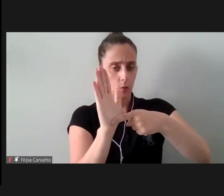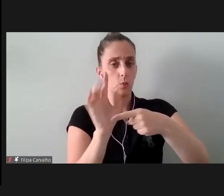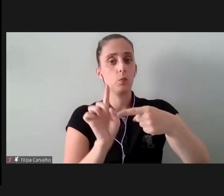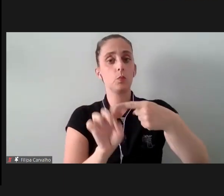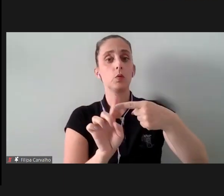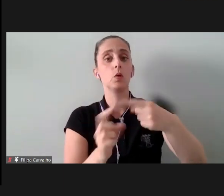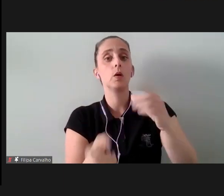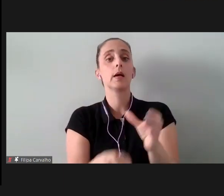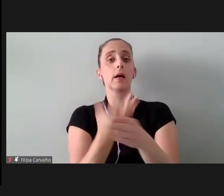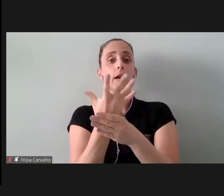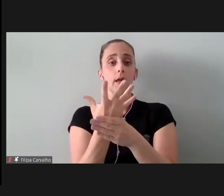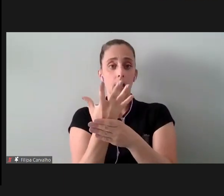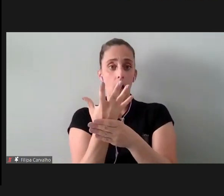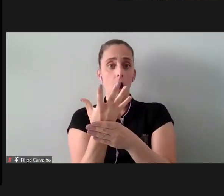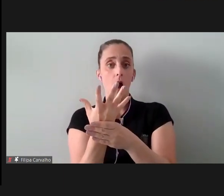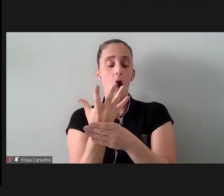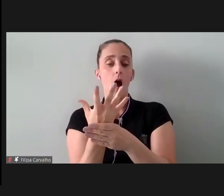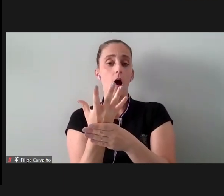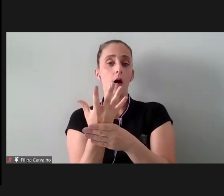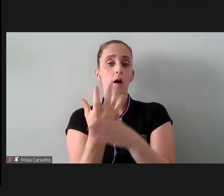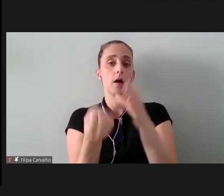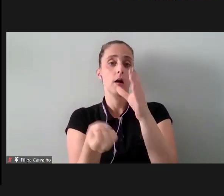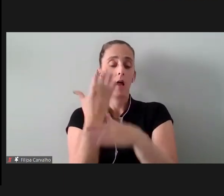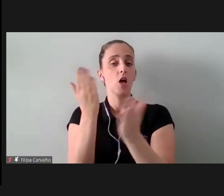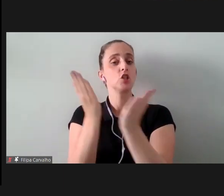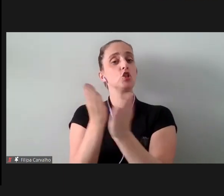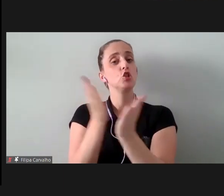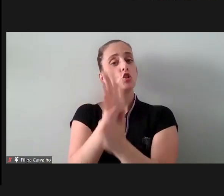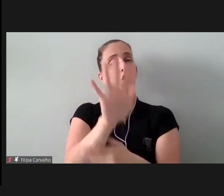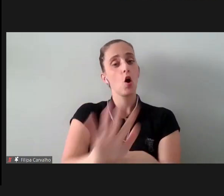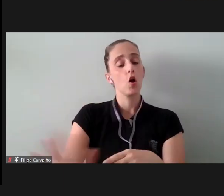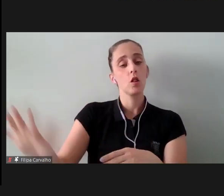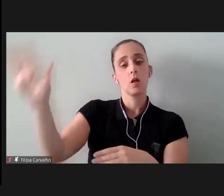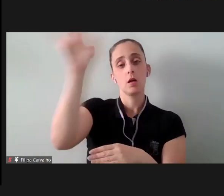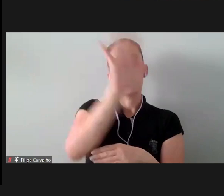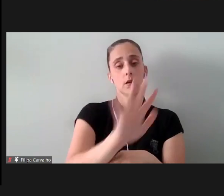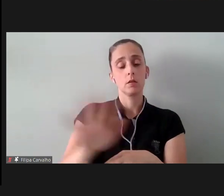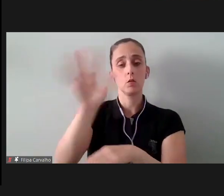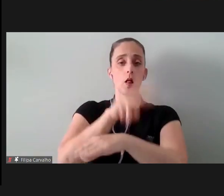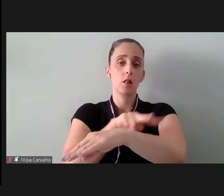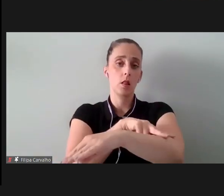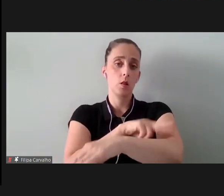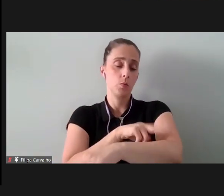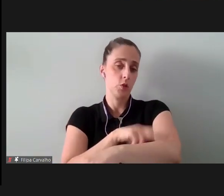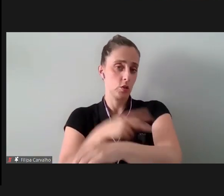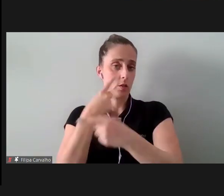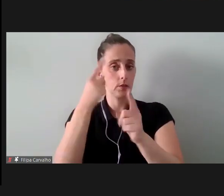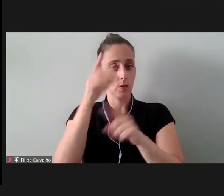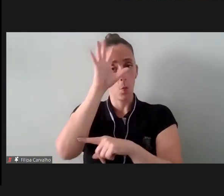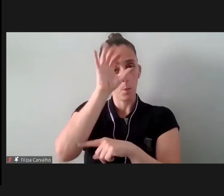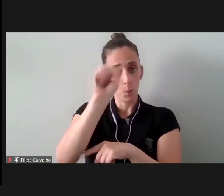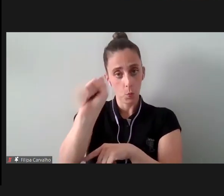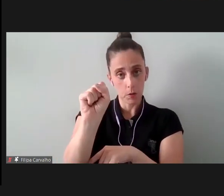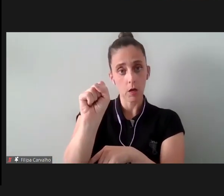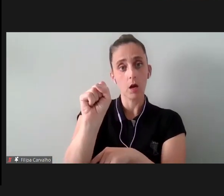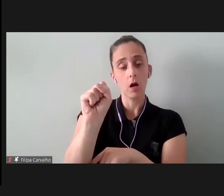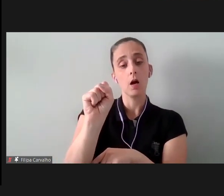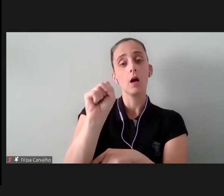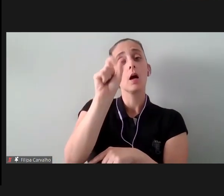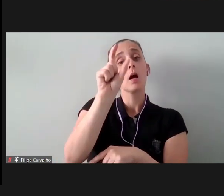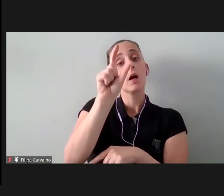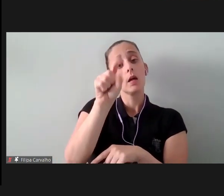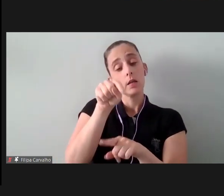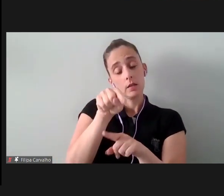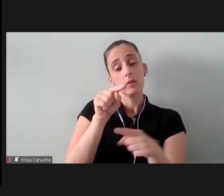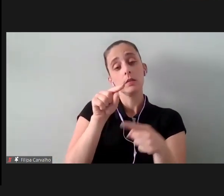a criação e a implementação da Escola Nacional de Administração Pública, e